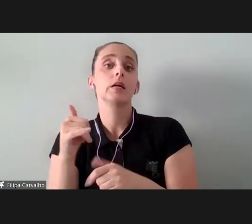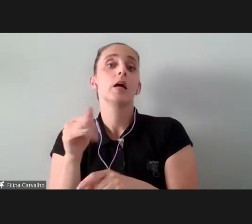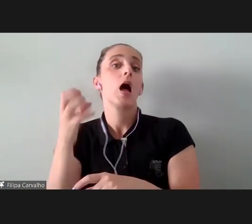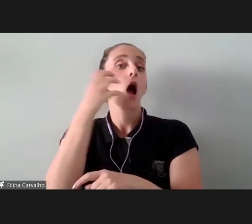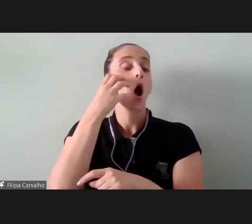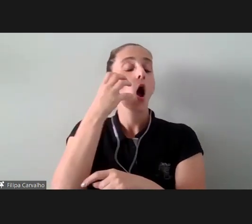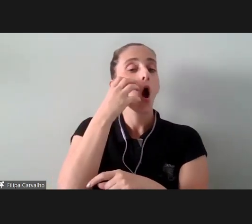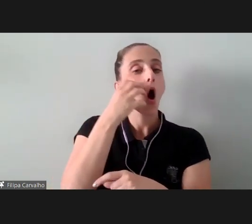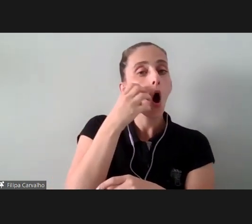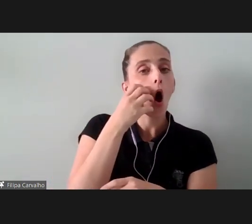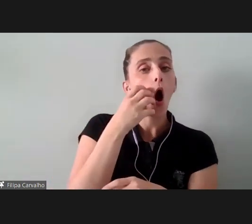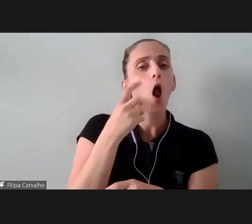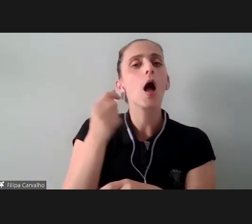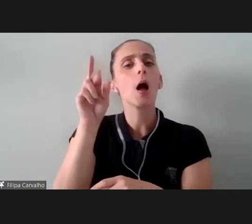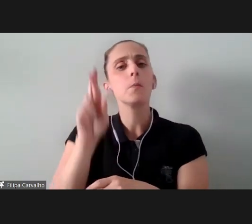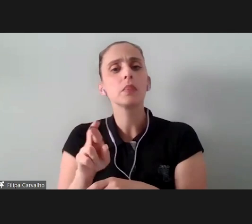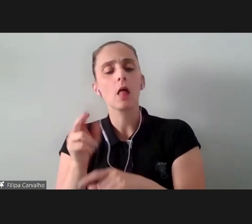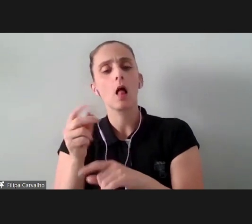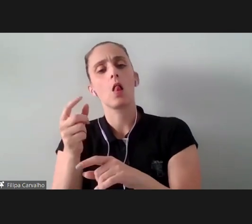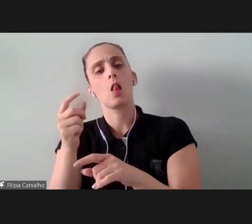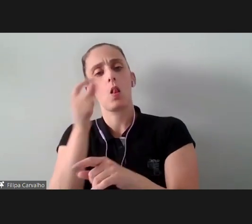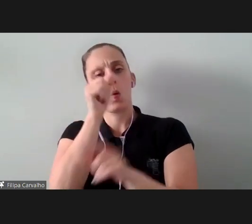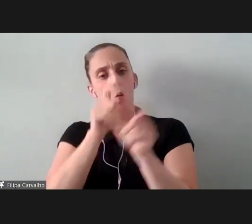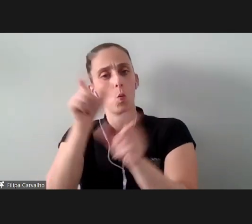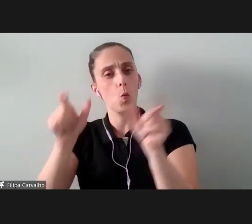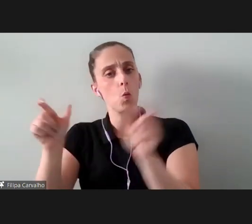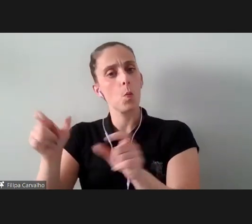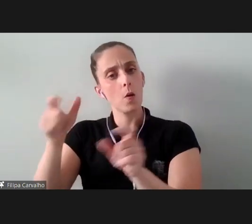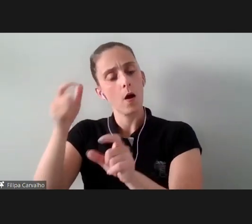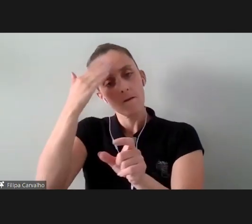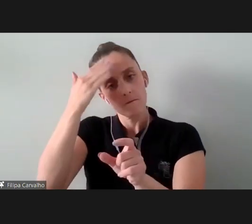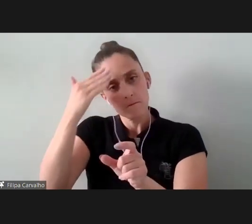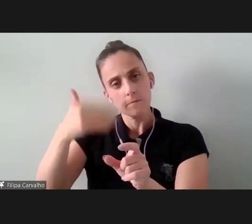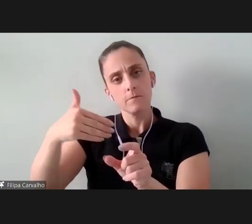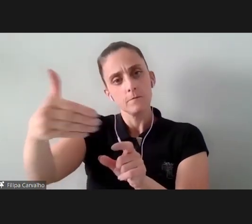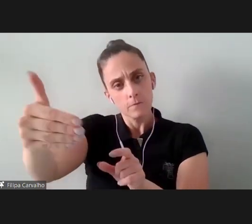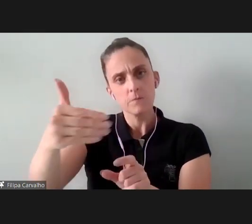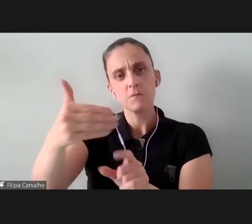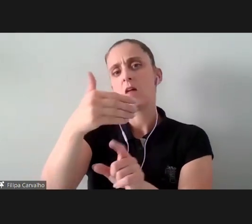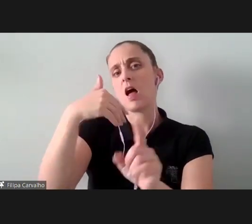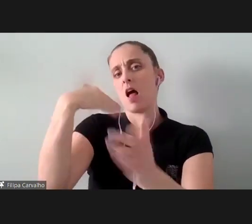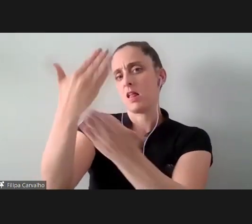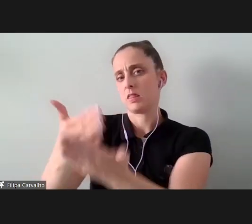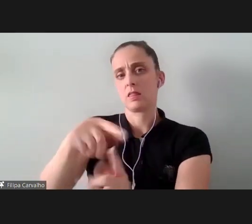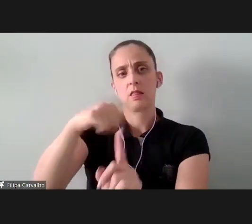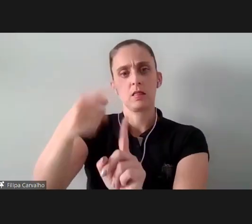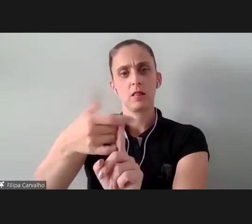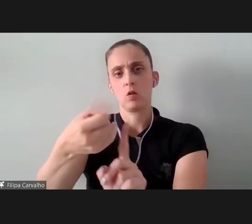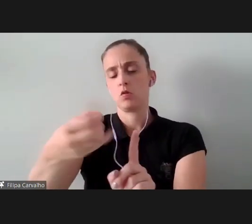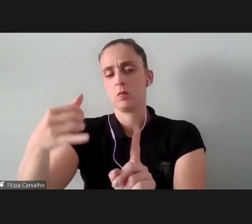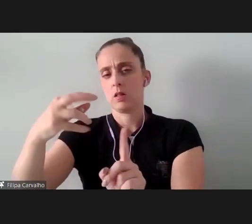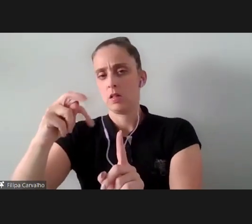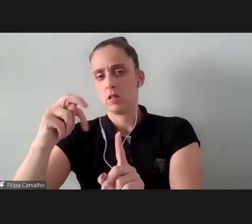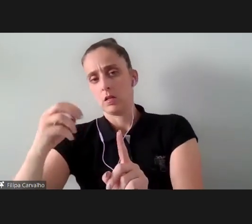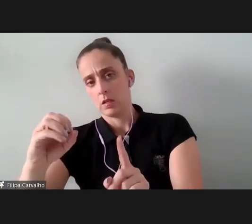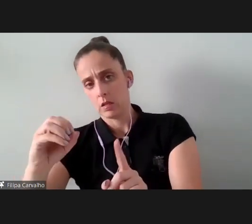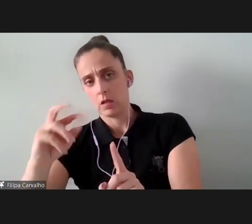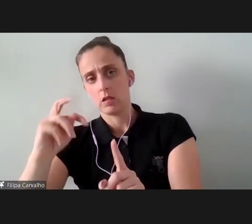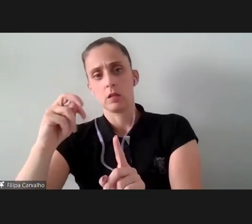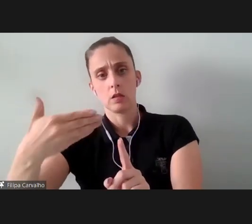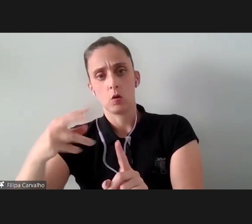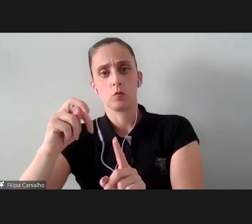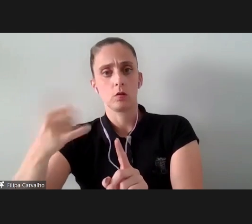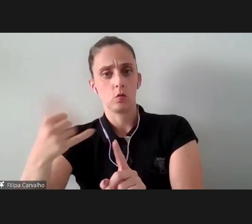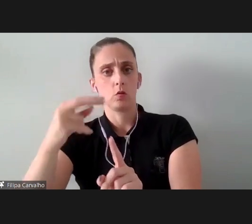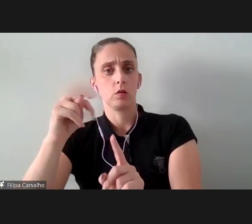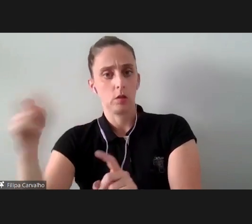Humano, e o Angola Capital Humano com a perspectiva de vigorar até 2030, 2031, 32, 33. E o Angola